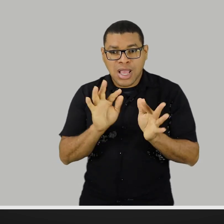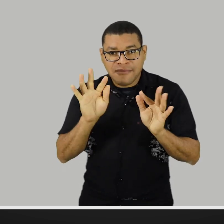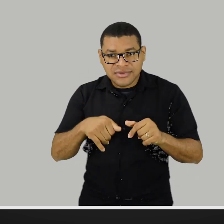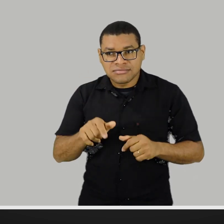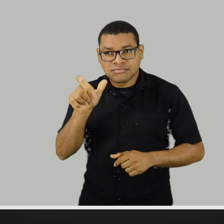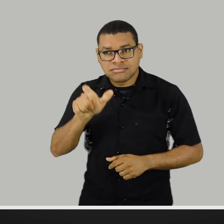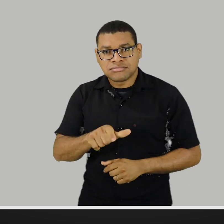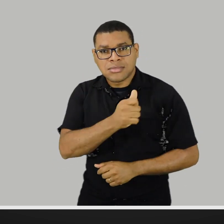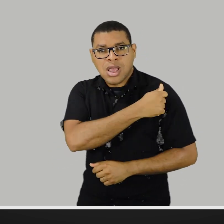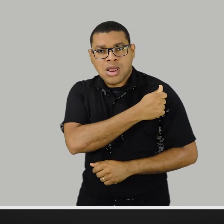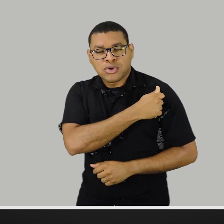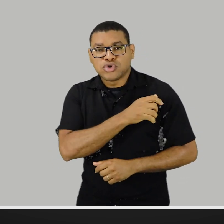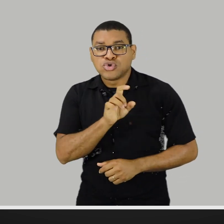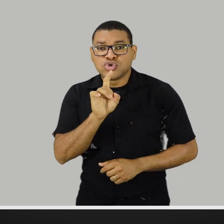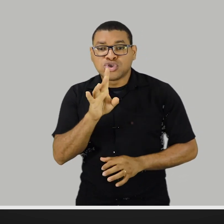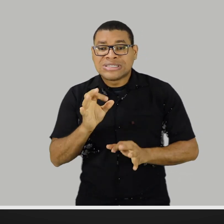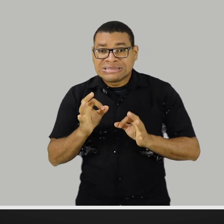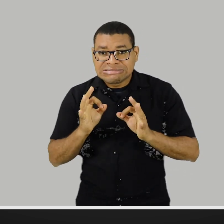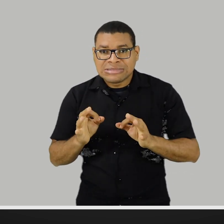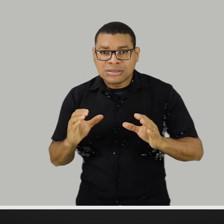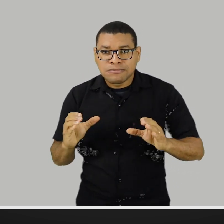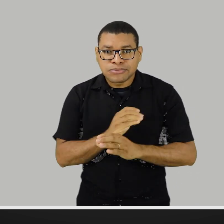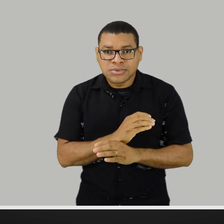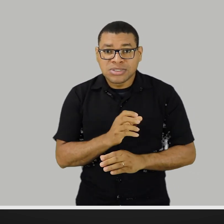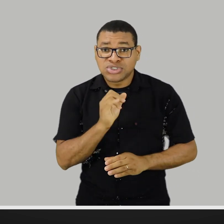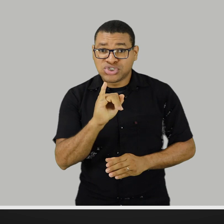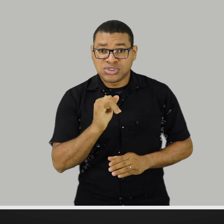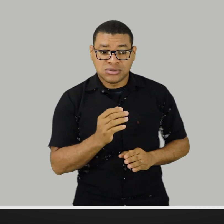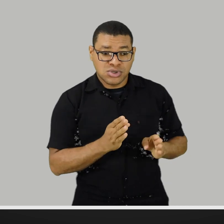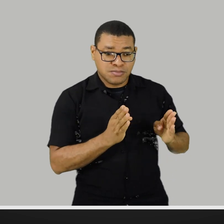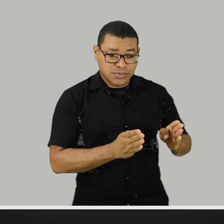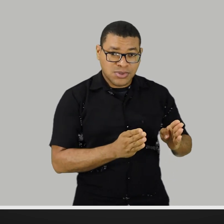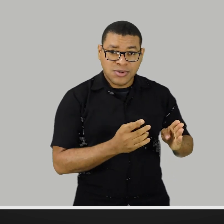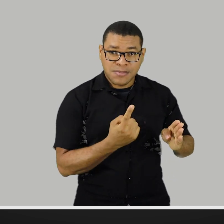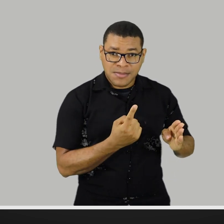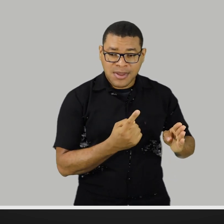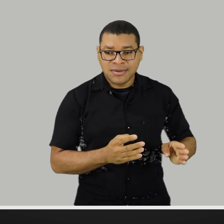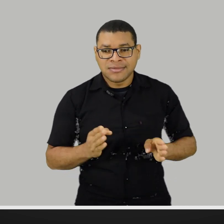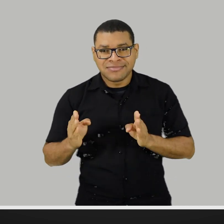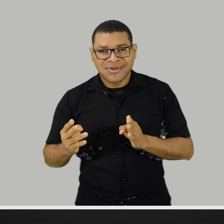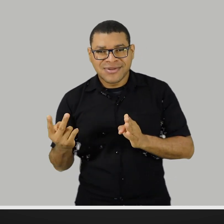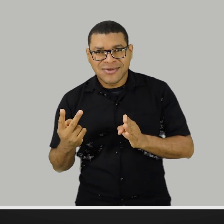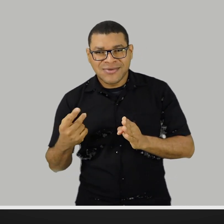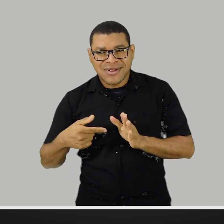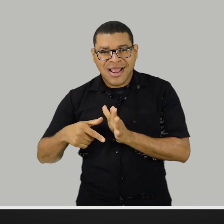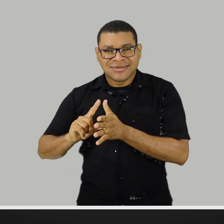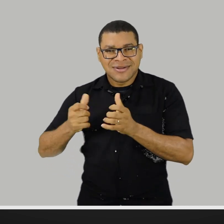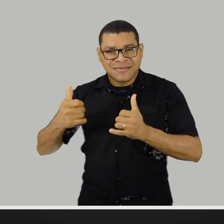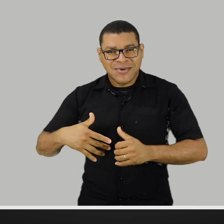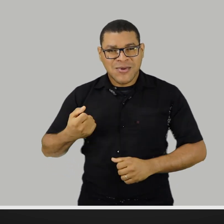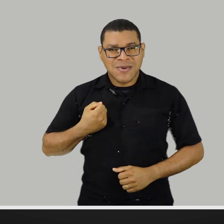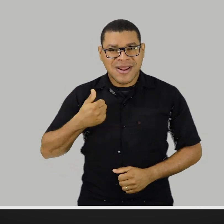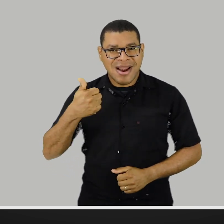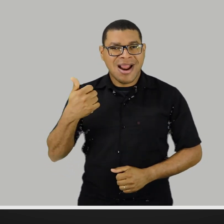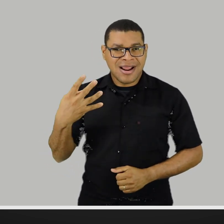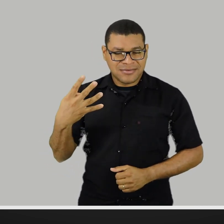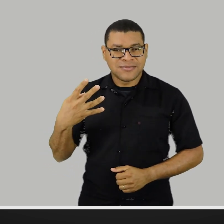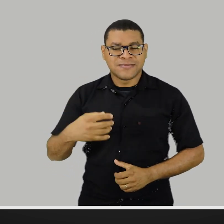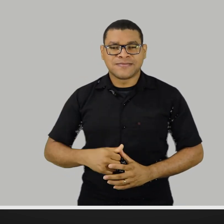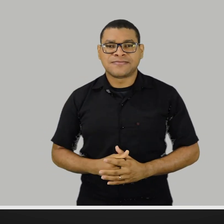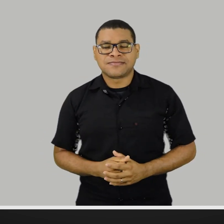somente será realizada com o efetivo cumprimento a etapa as descritas no item 14